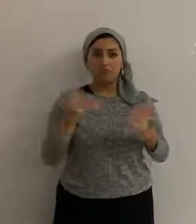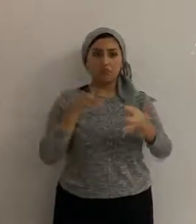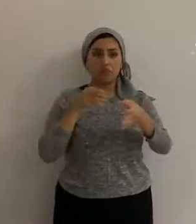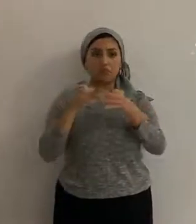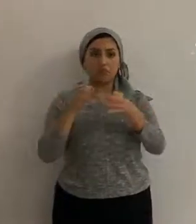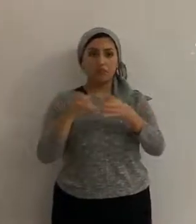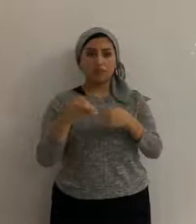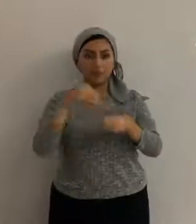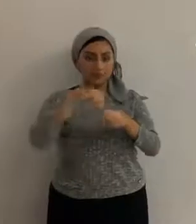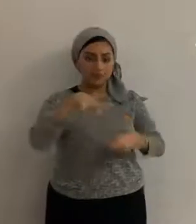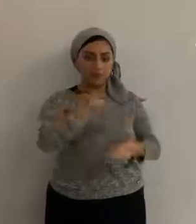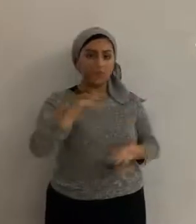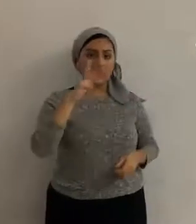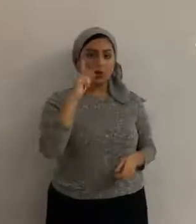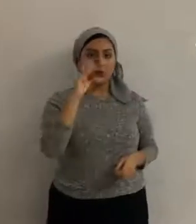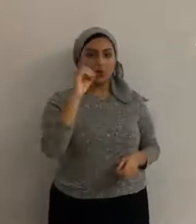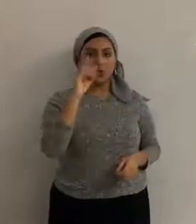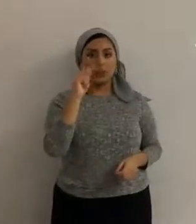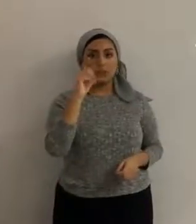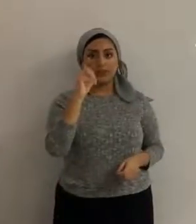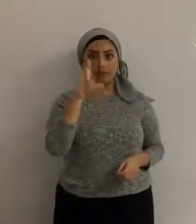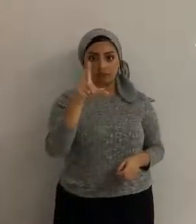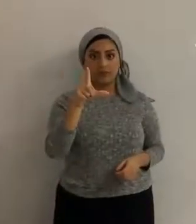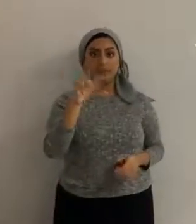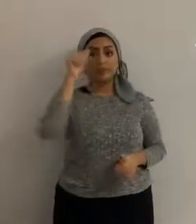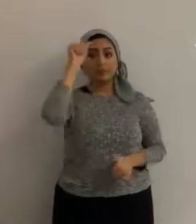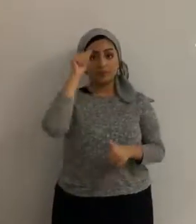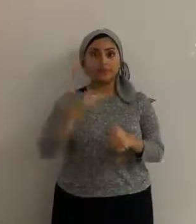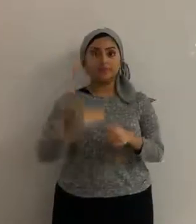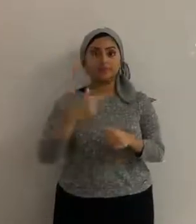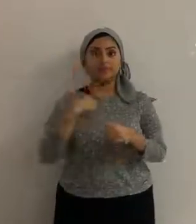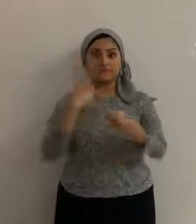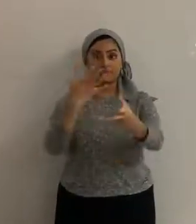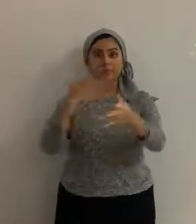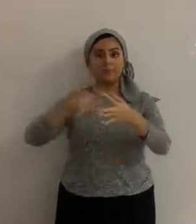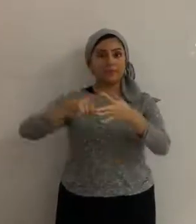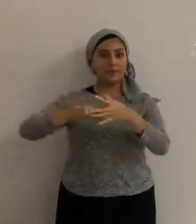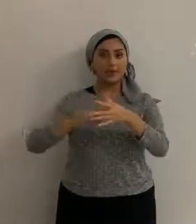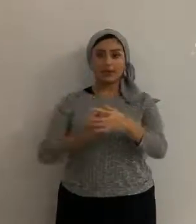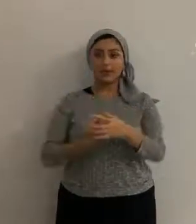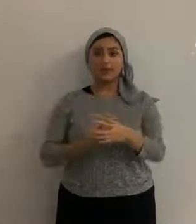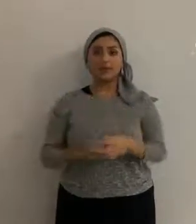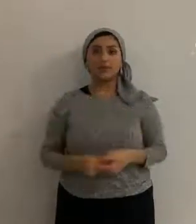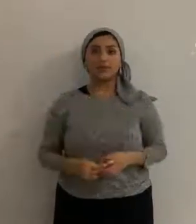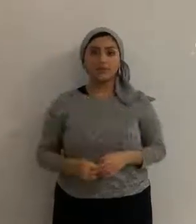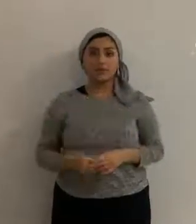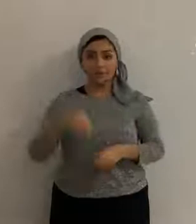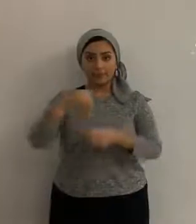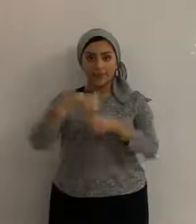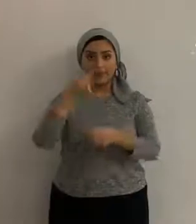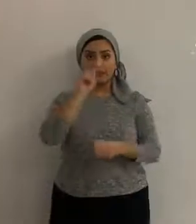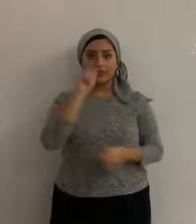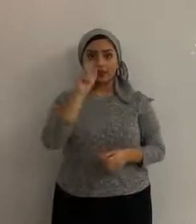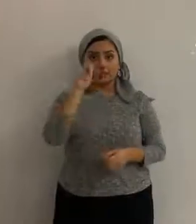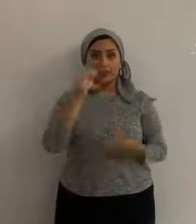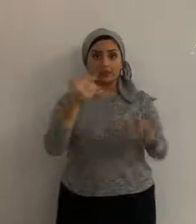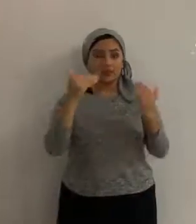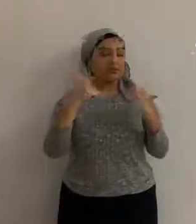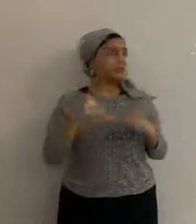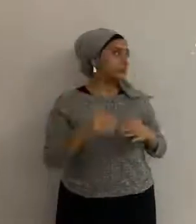del cótel. Recuerden lo que ministré en un inicio, es en Sion. Ahora, yo no voy a